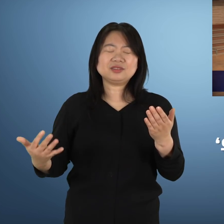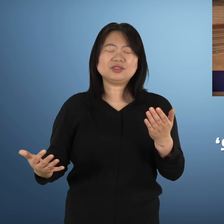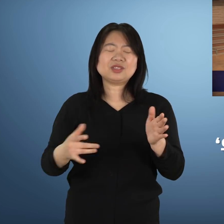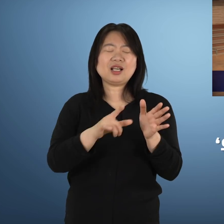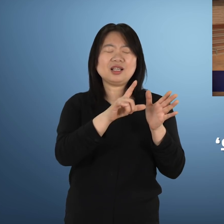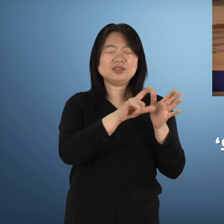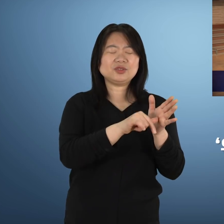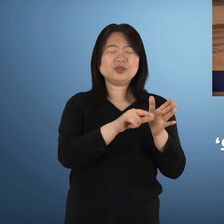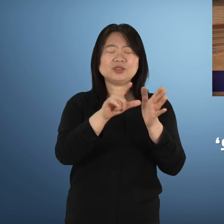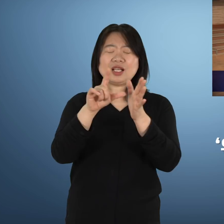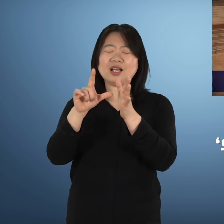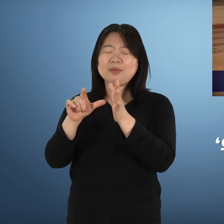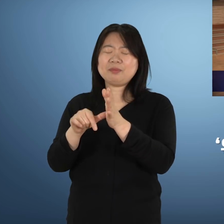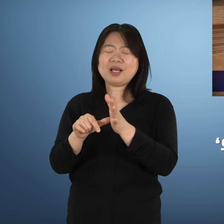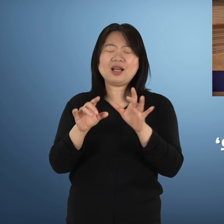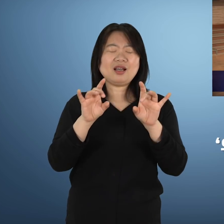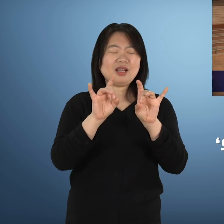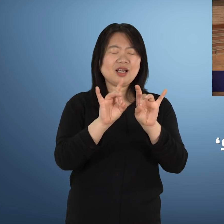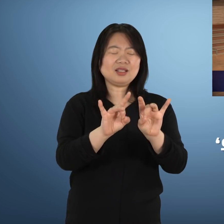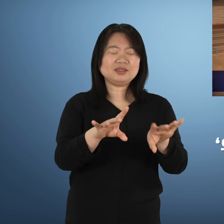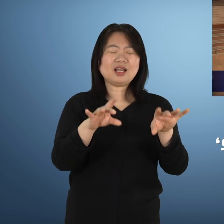흘러가는